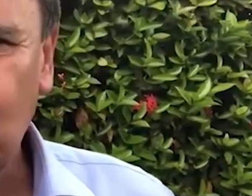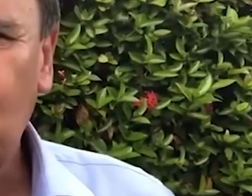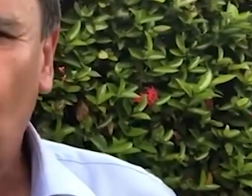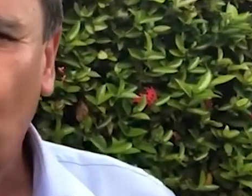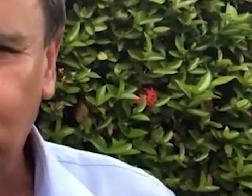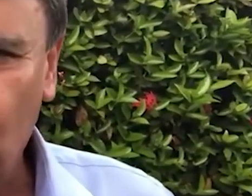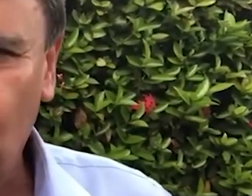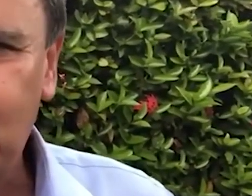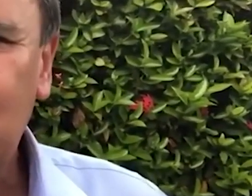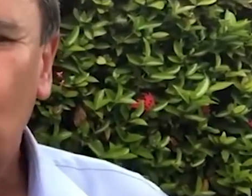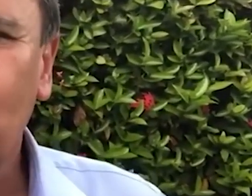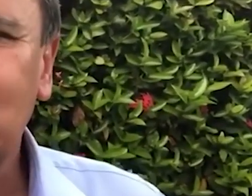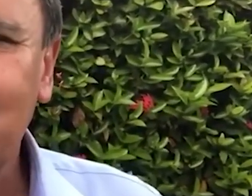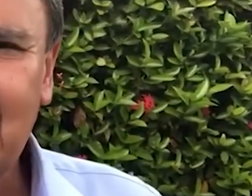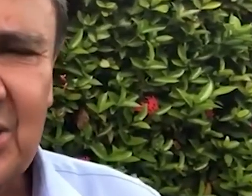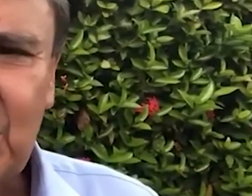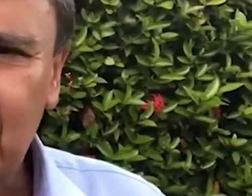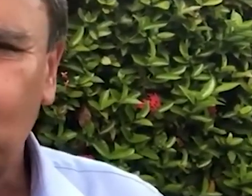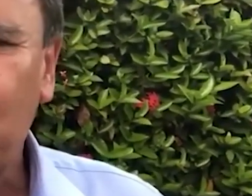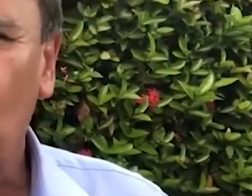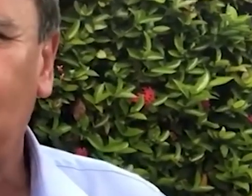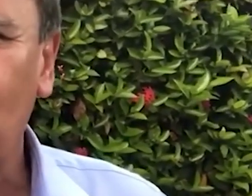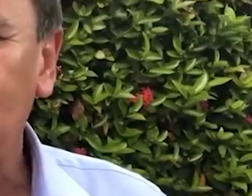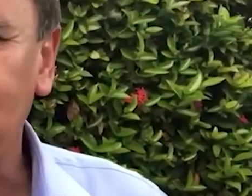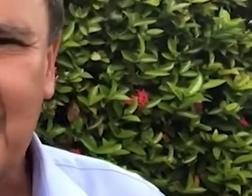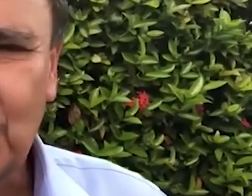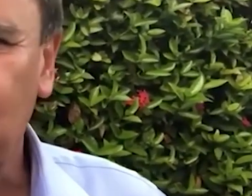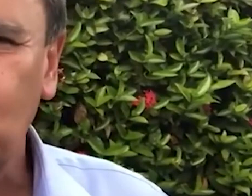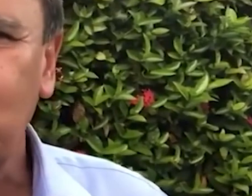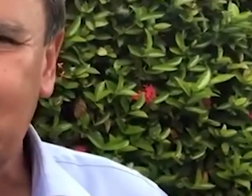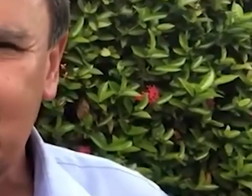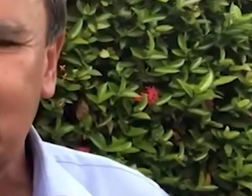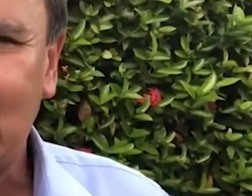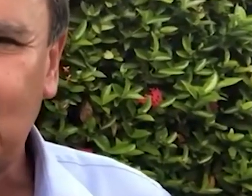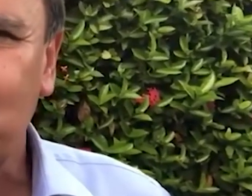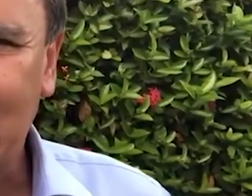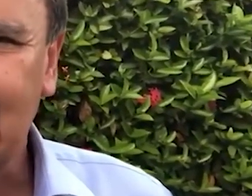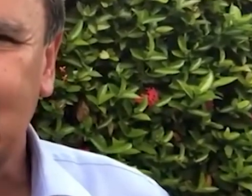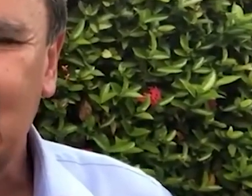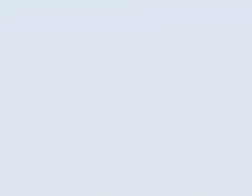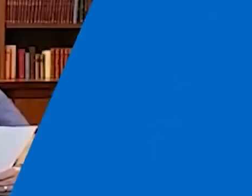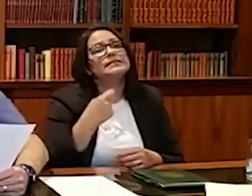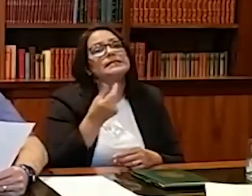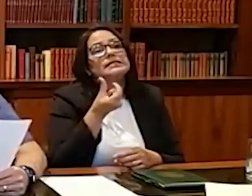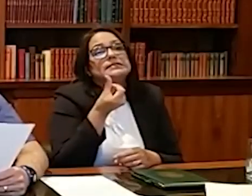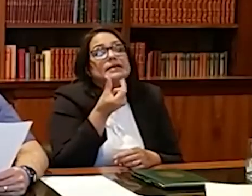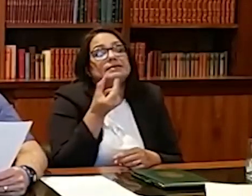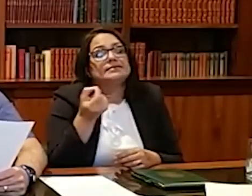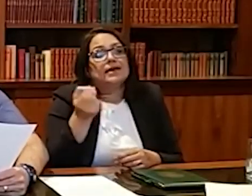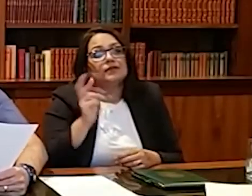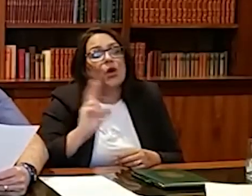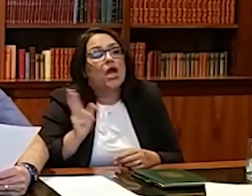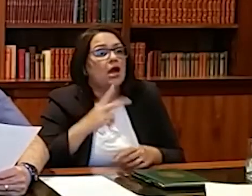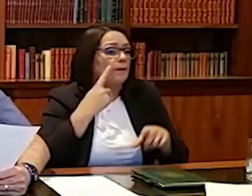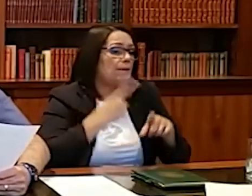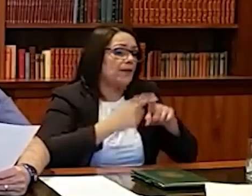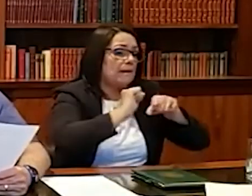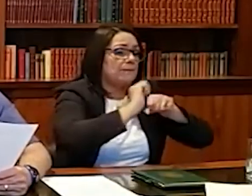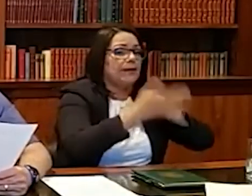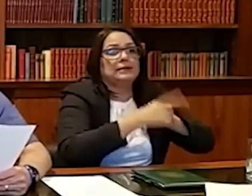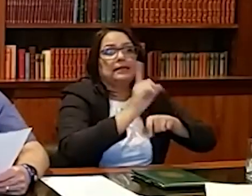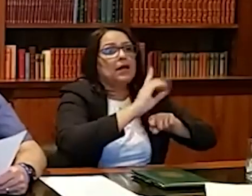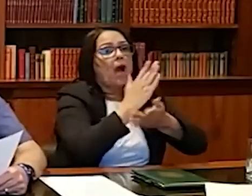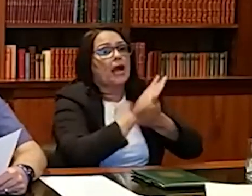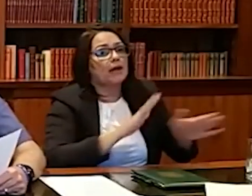só ficaram ou fome como também sem dinheiro para comprar um remédio para sua necessidades básicas na Live semanal